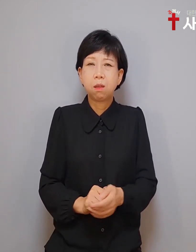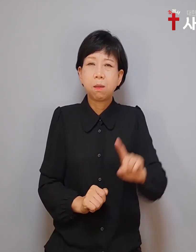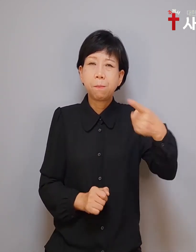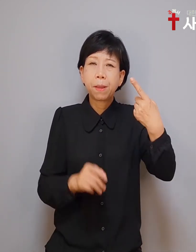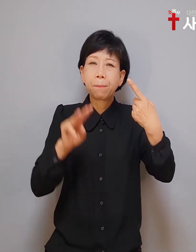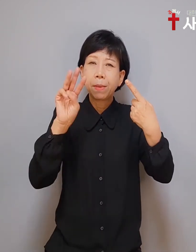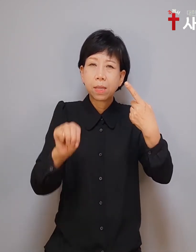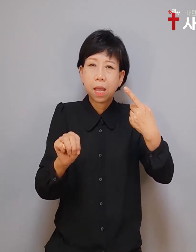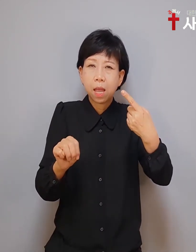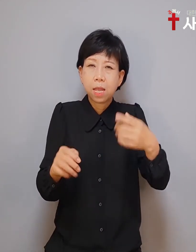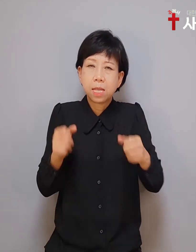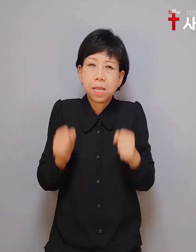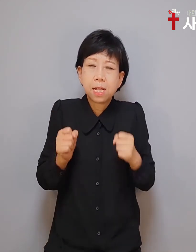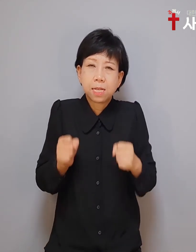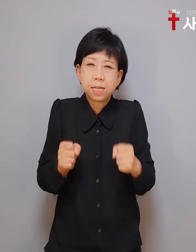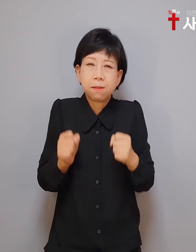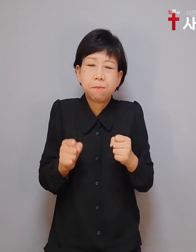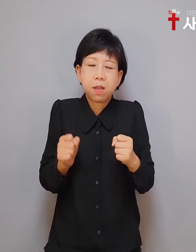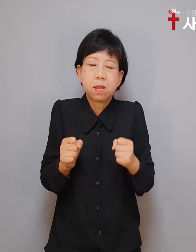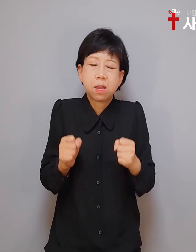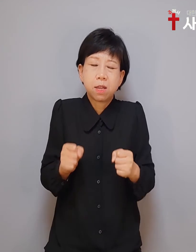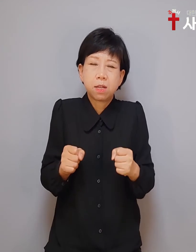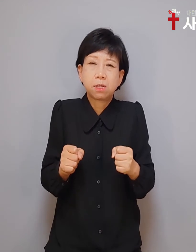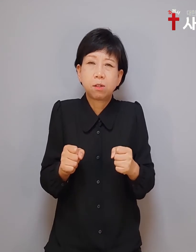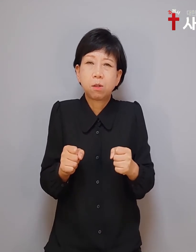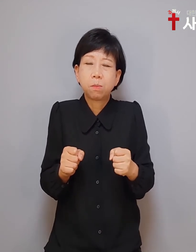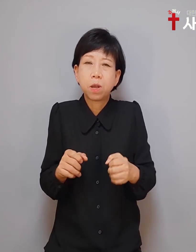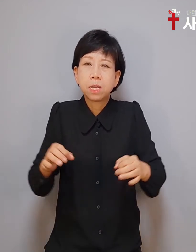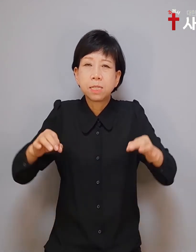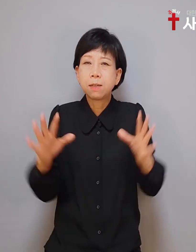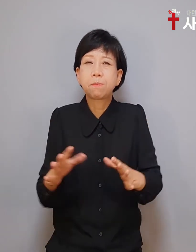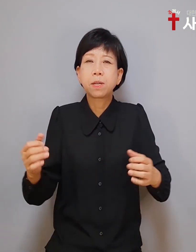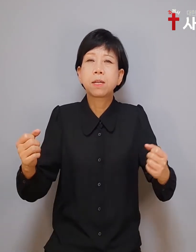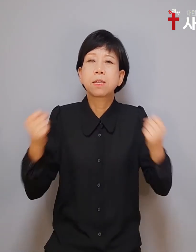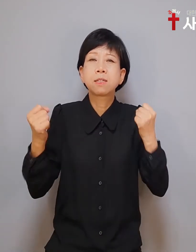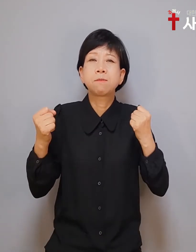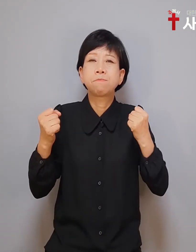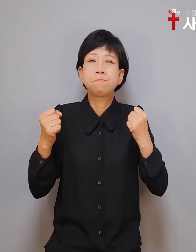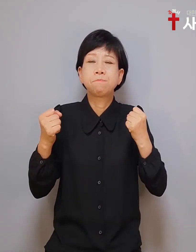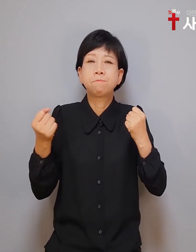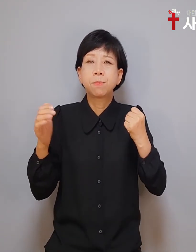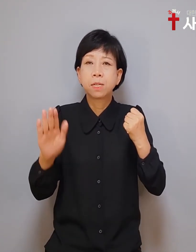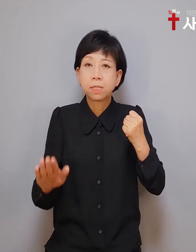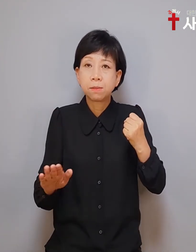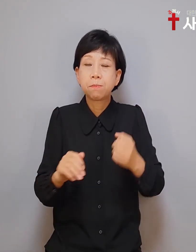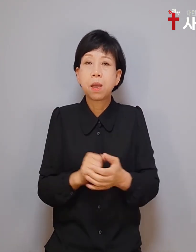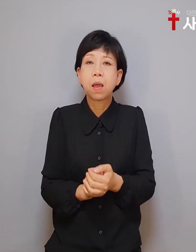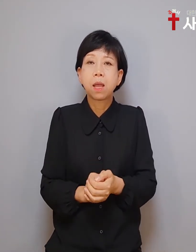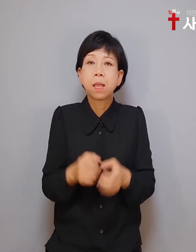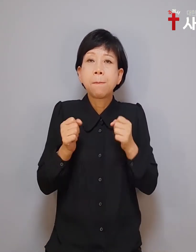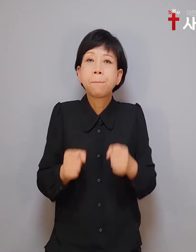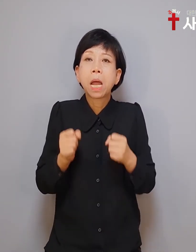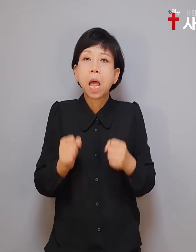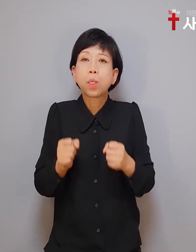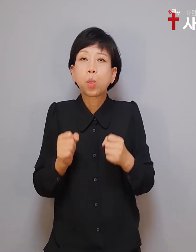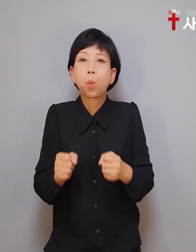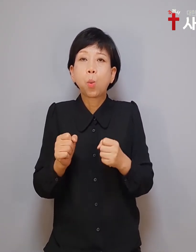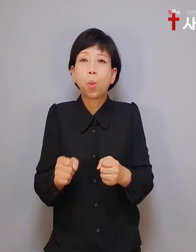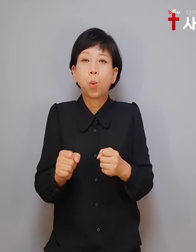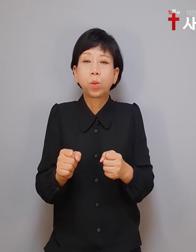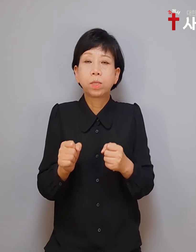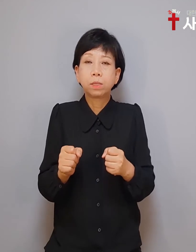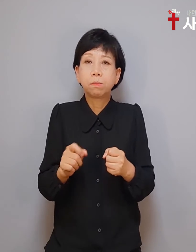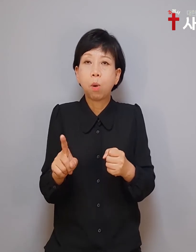해요. 근데 5km, 10km, 아니면 마라톤 이런 거는요, 순간적으로 막 달리면